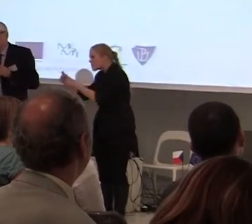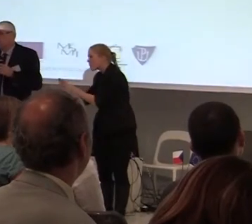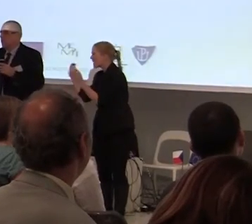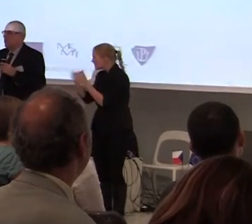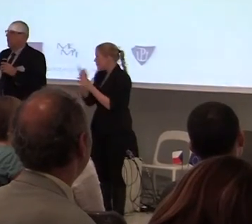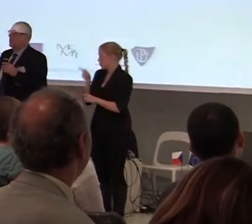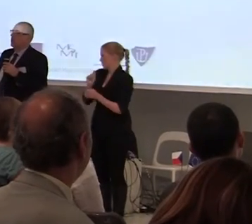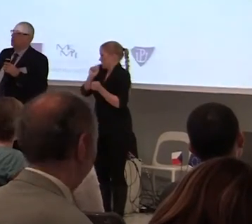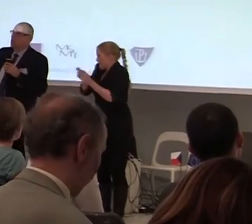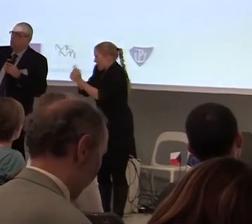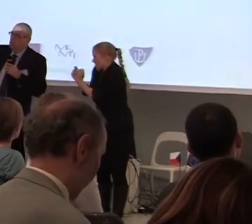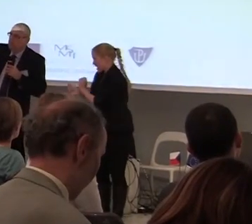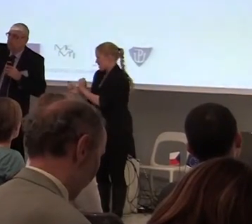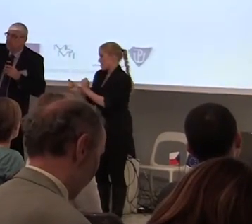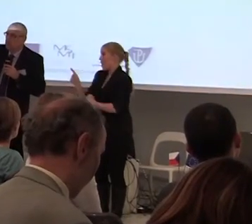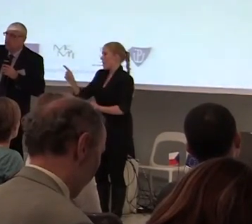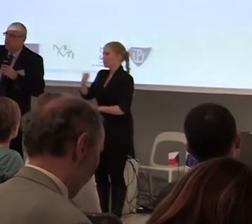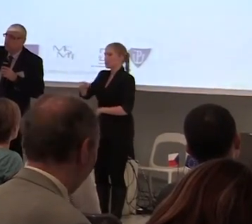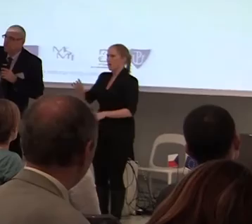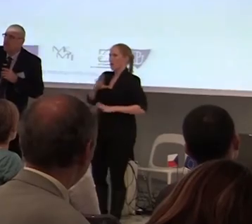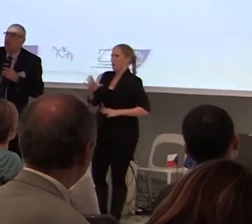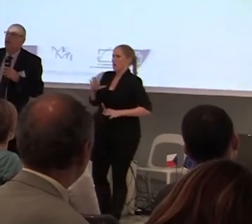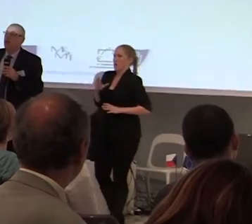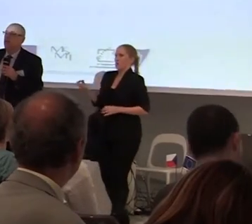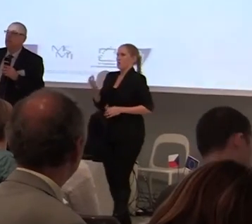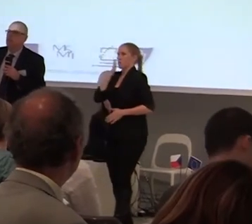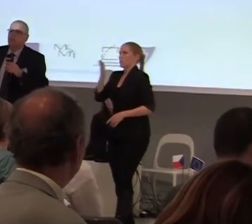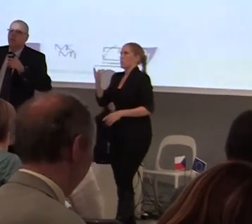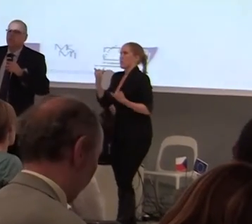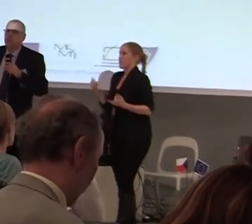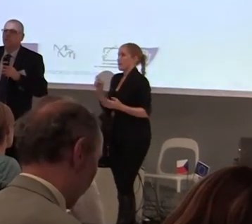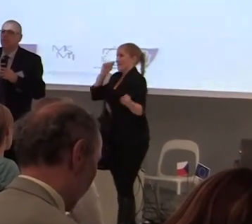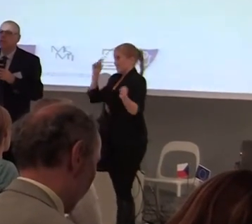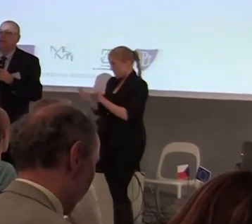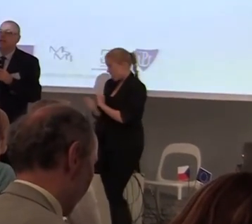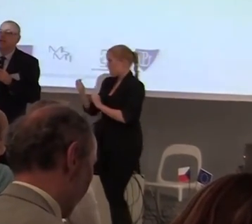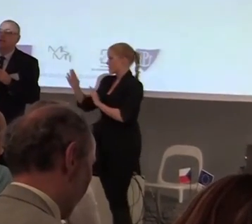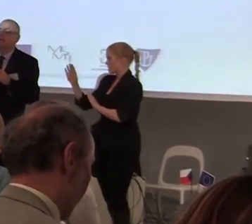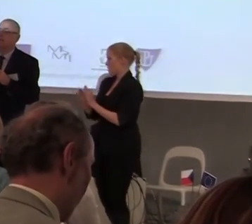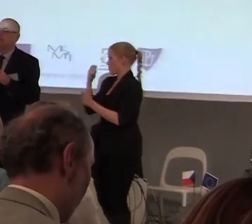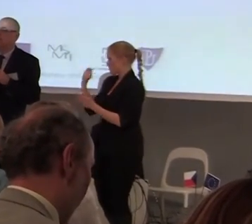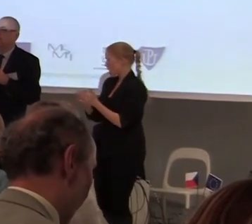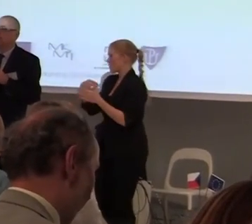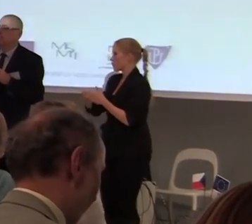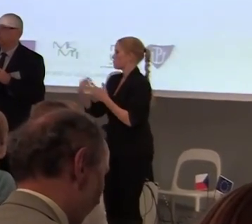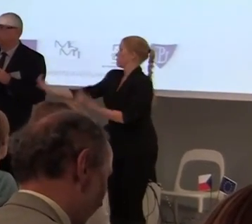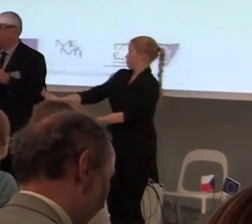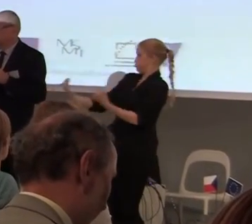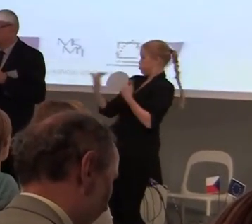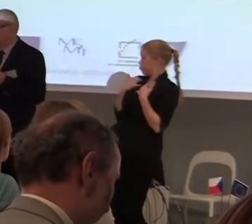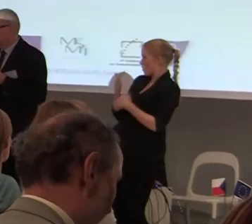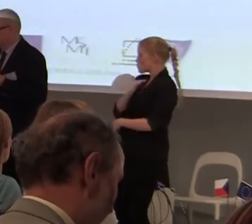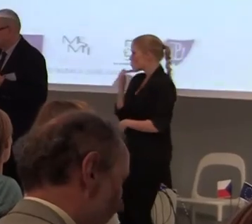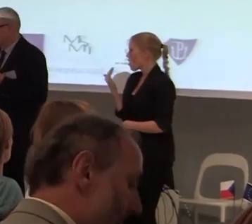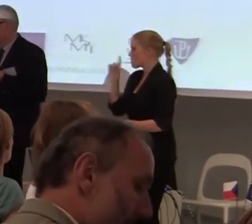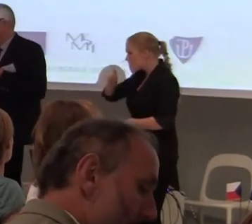se bojíte, říkáte si, a teď tam přijdou ty desítky a stovky těch dětí, co tam s tím budeme dělat, tak ta děvčata ve